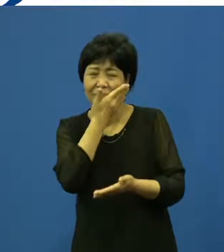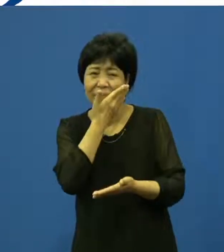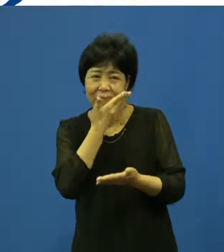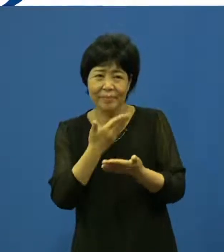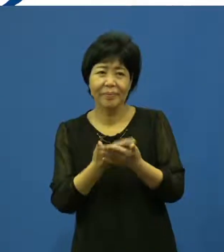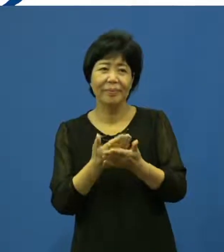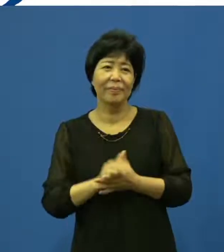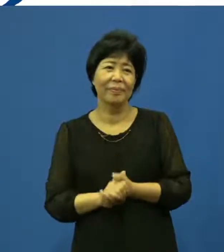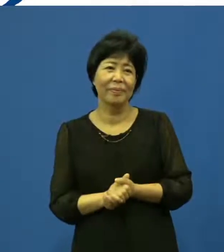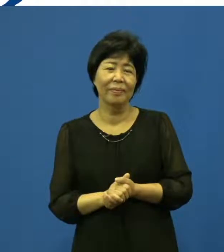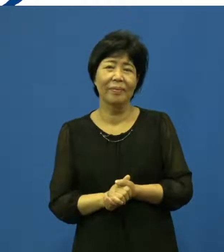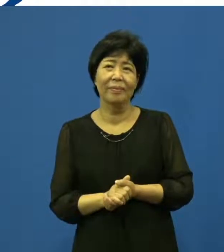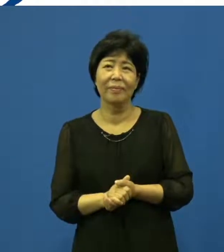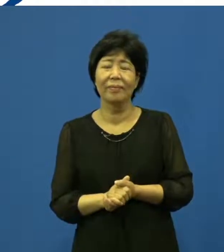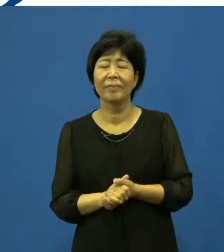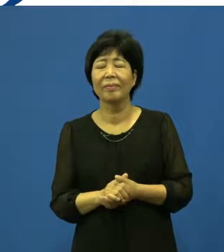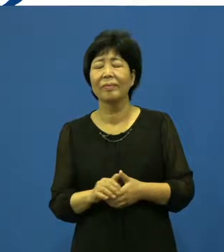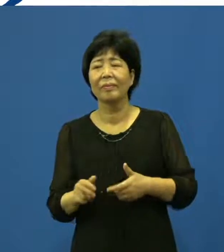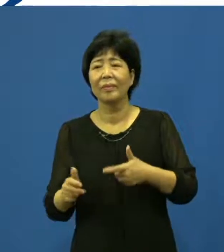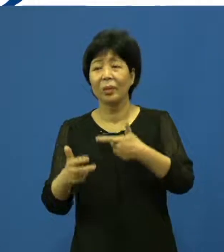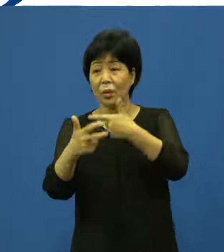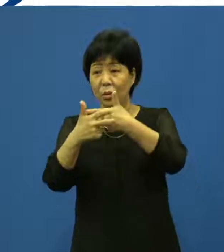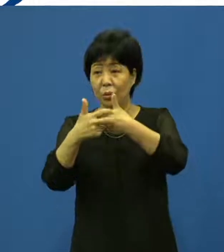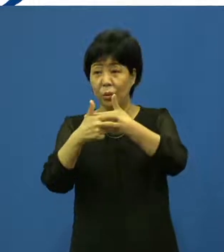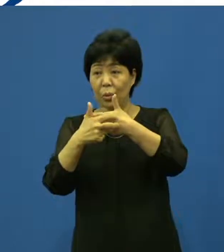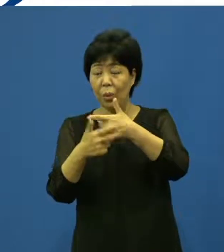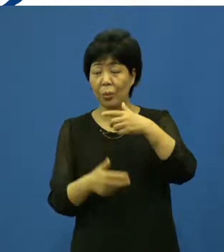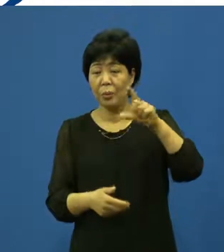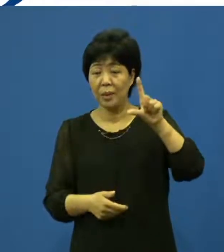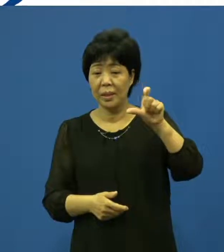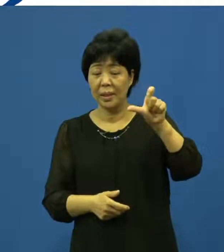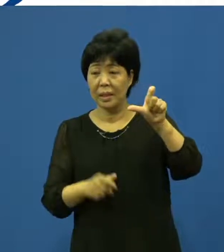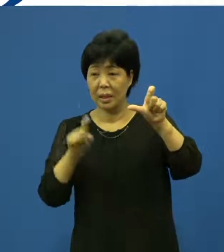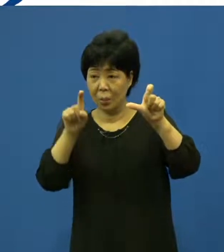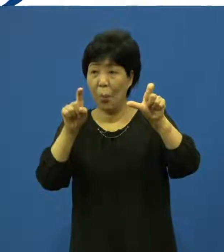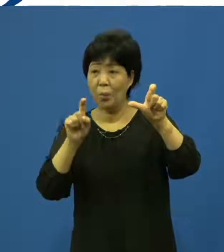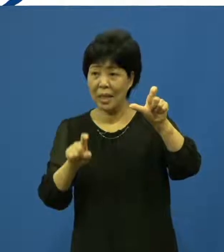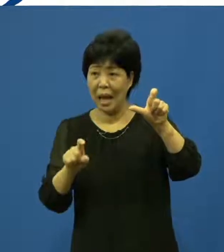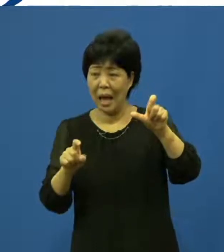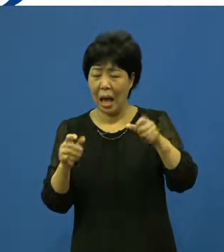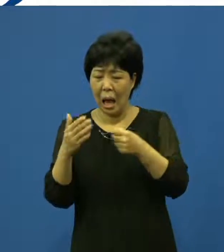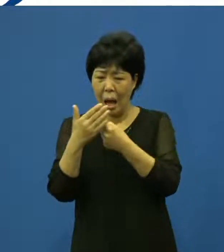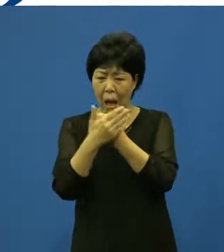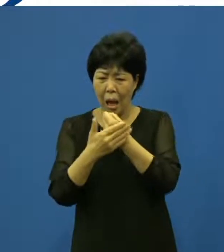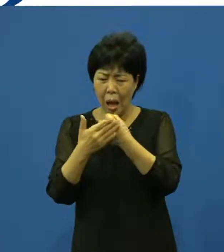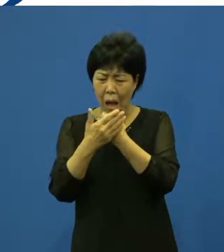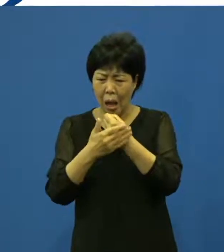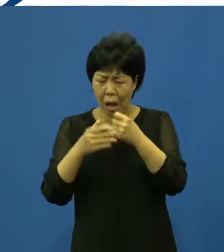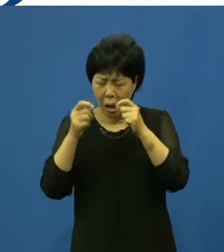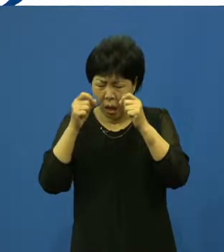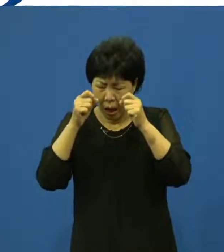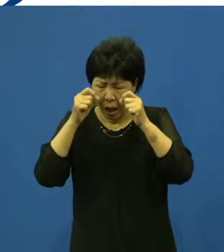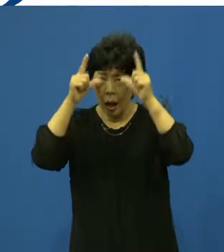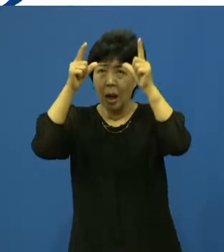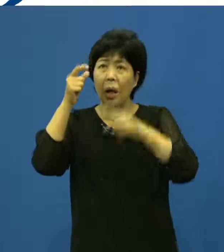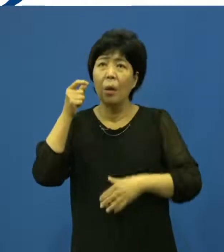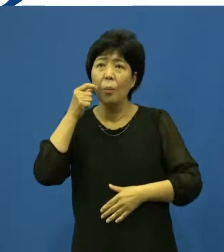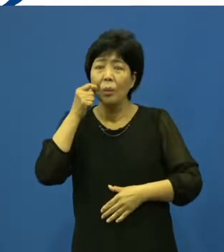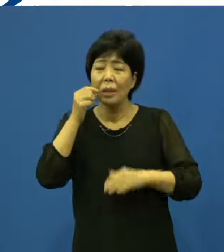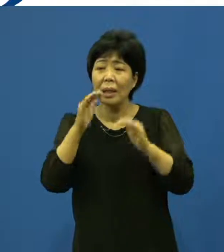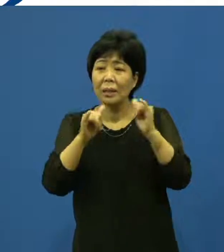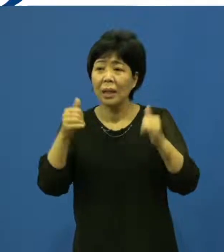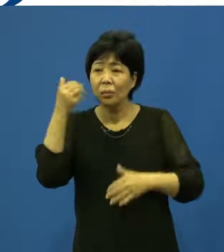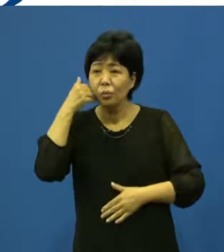누가복음 15장에 은혜에 눈 뜨지 못한 사람의 모습이 큰 아들이에요. 탕자에 비해서 등장하는